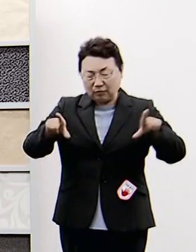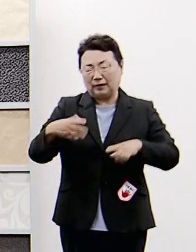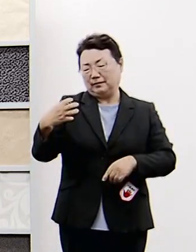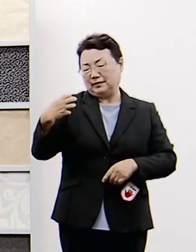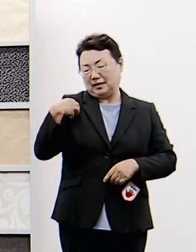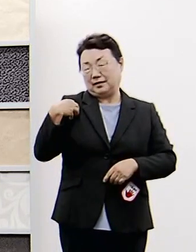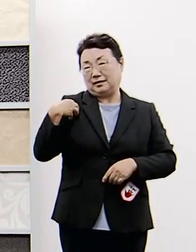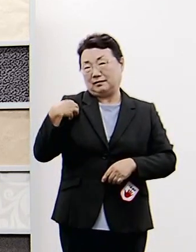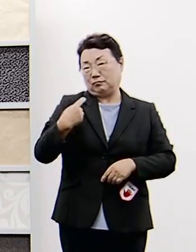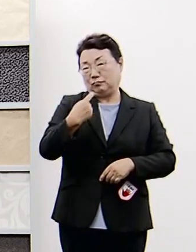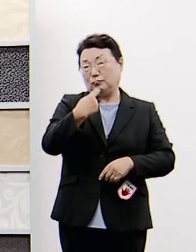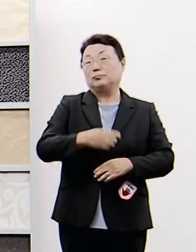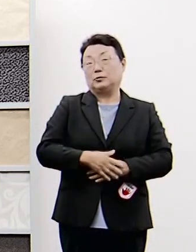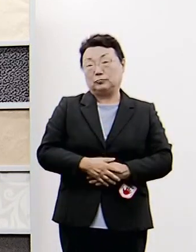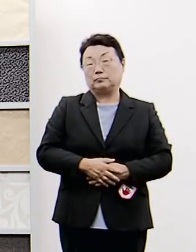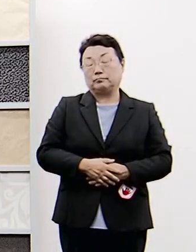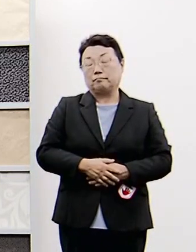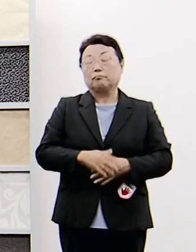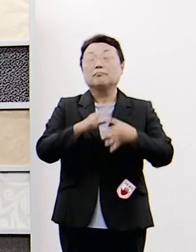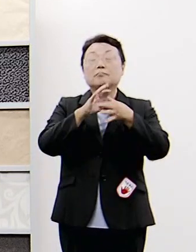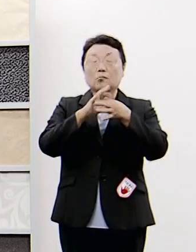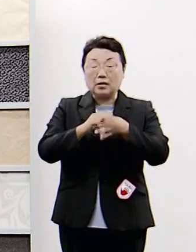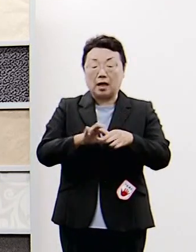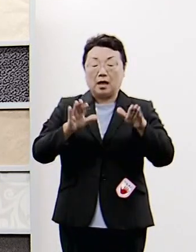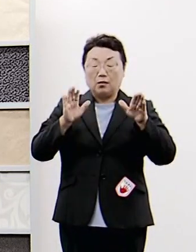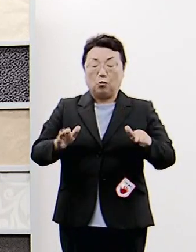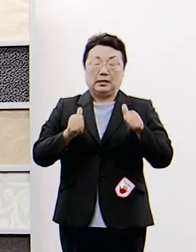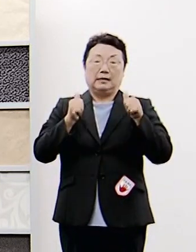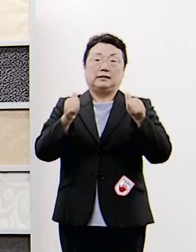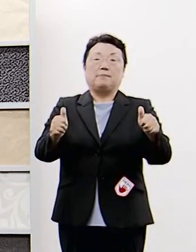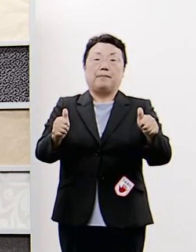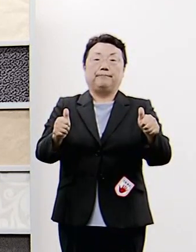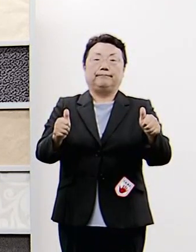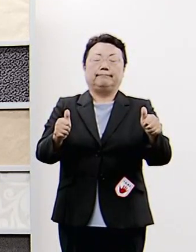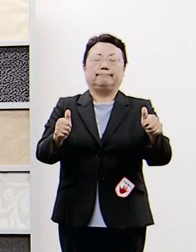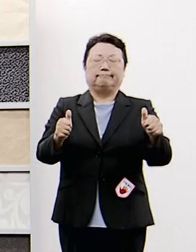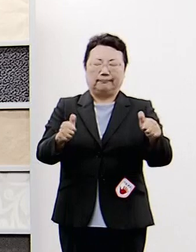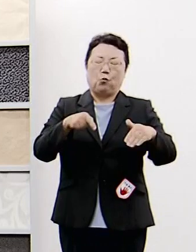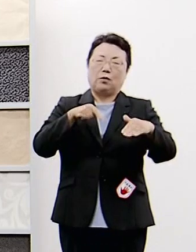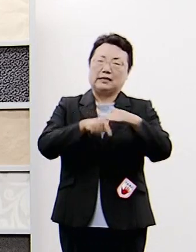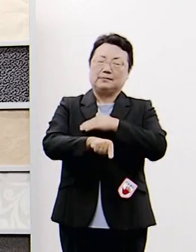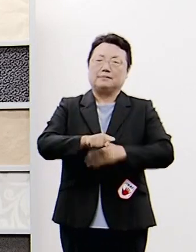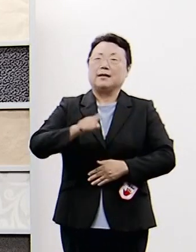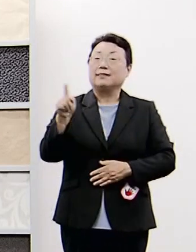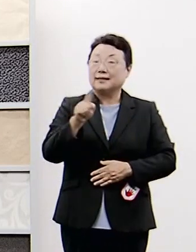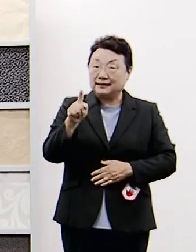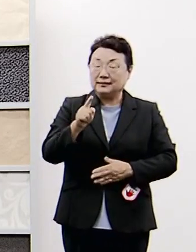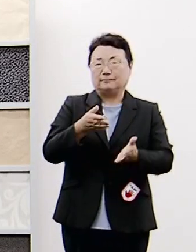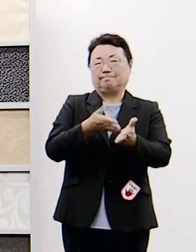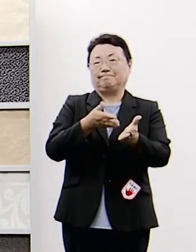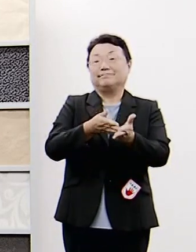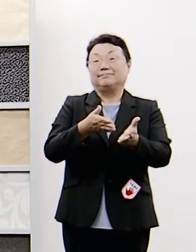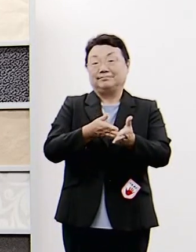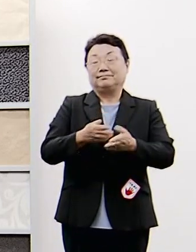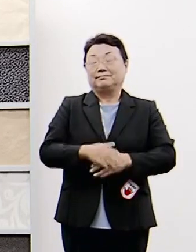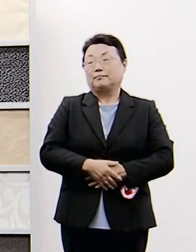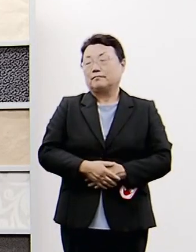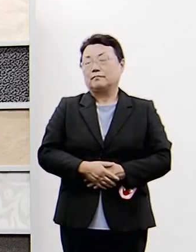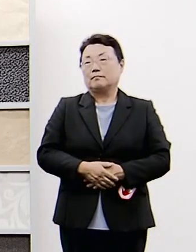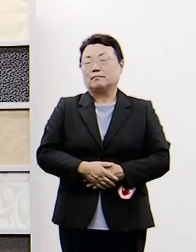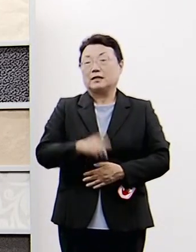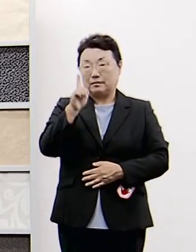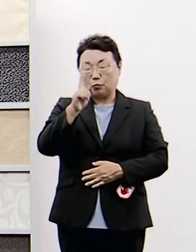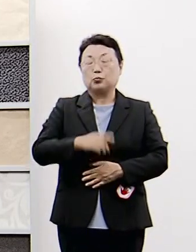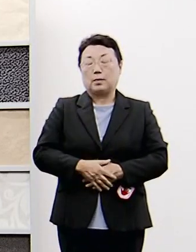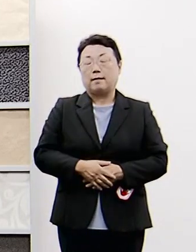考えていますその上で今回の訴訟は訴訟の意義につきました以下の通りであると考えております一